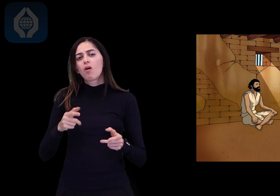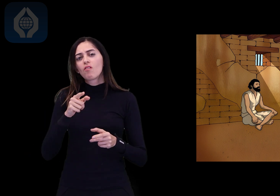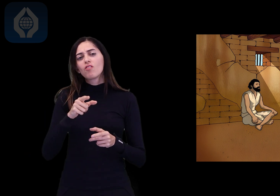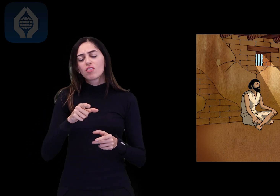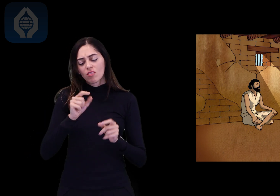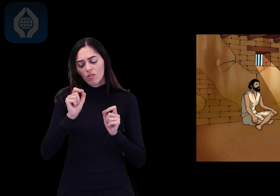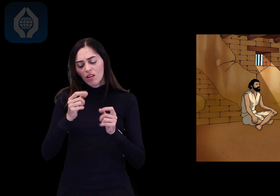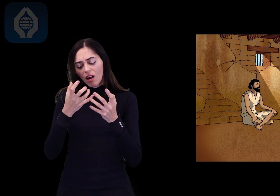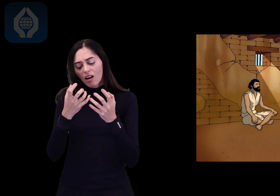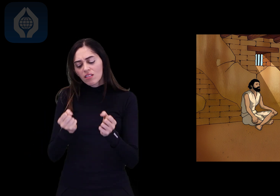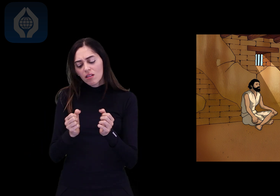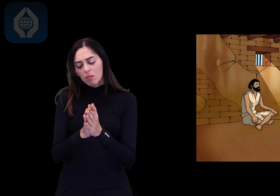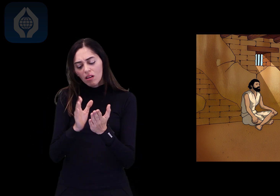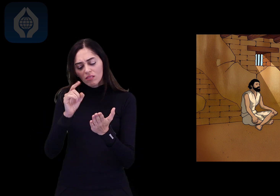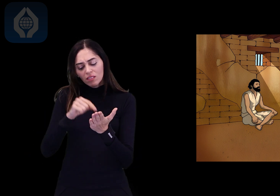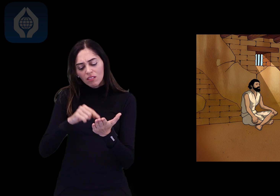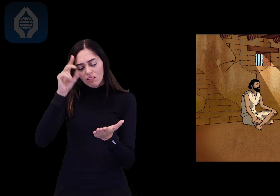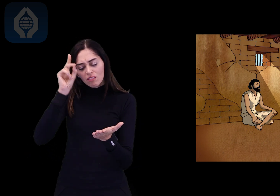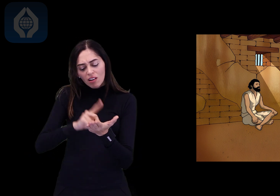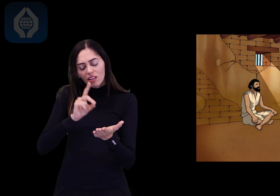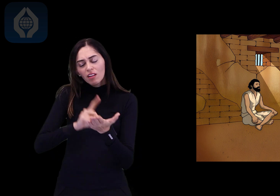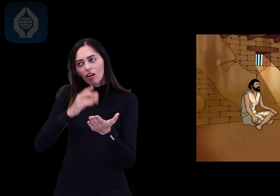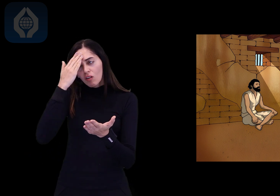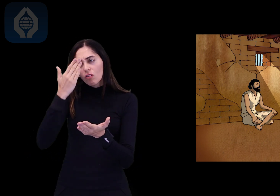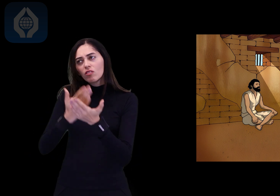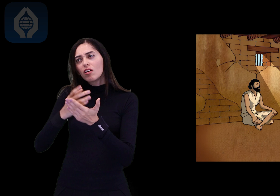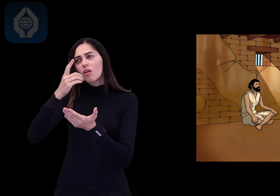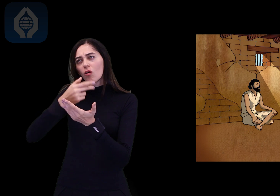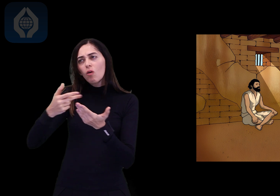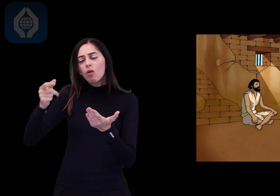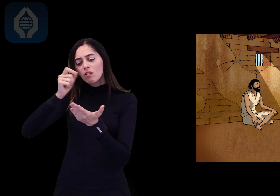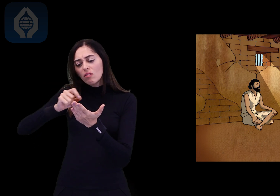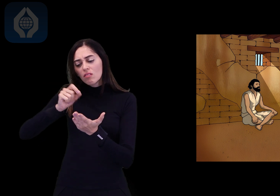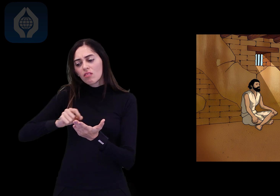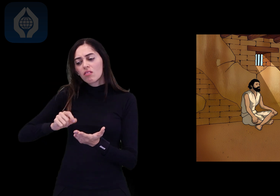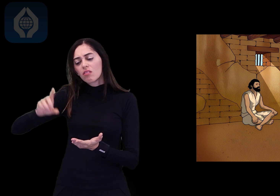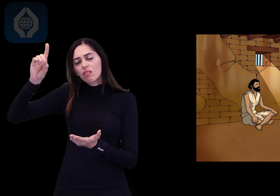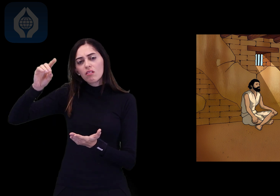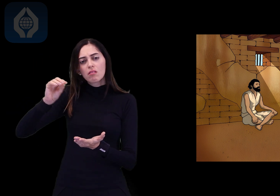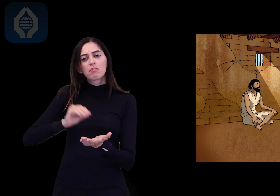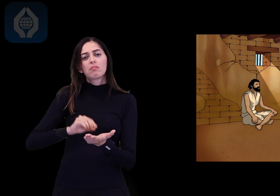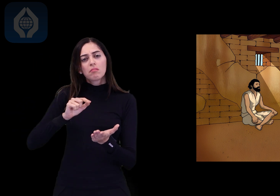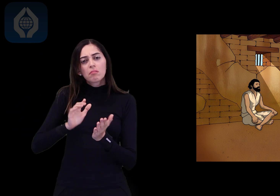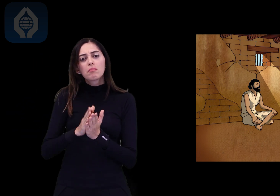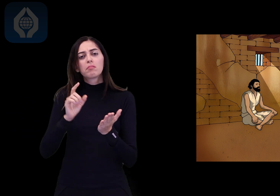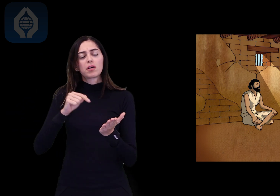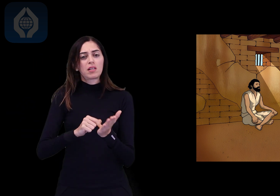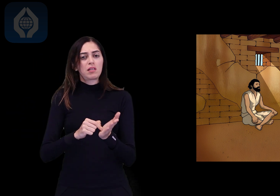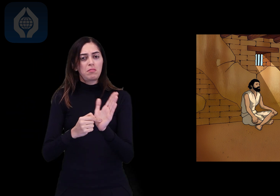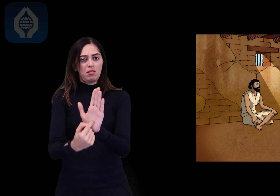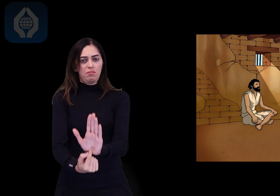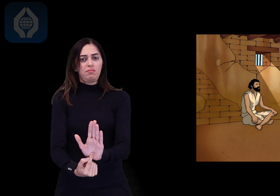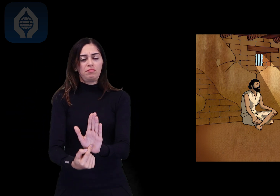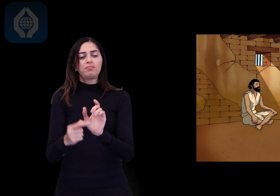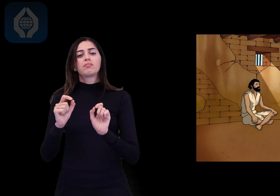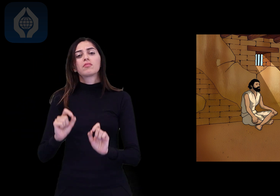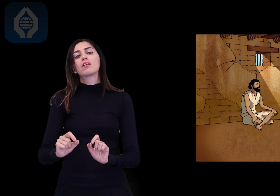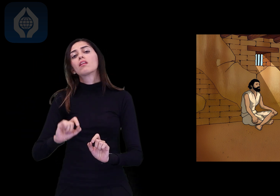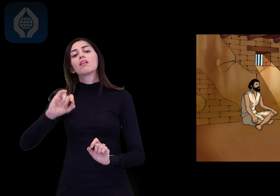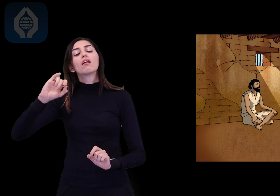fazer é aceitar a palavra de Deus como a verdade e confiar em tudo o que ele escreveu na Bíblia. Deus não falhou com José,